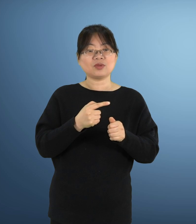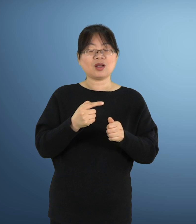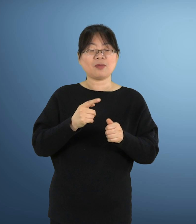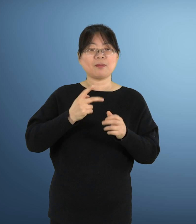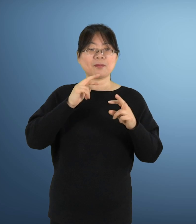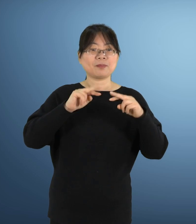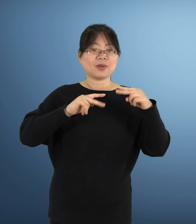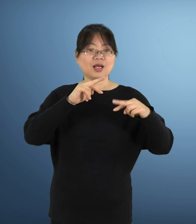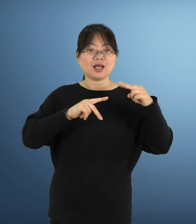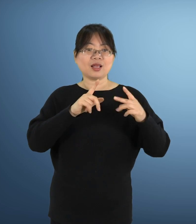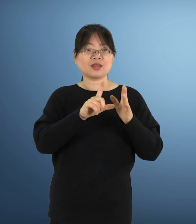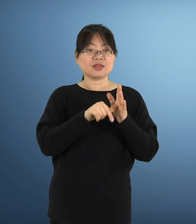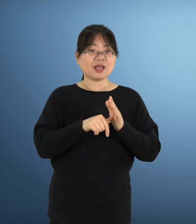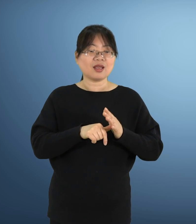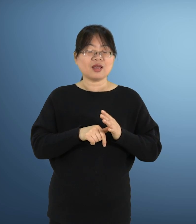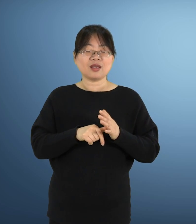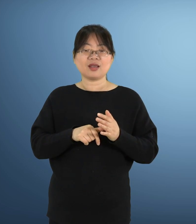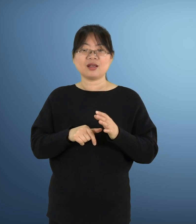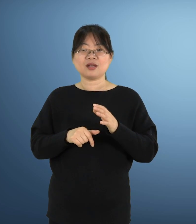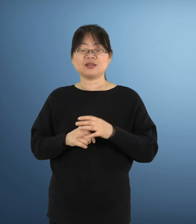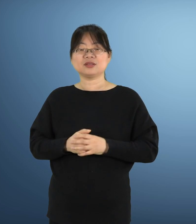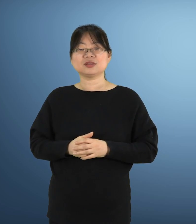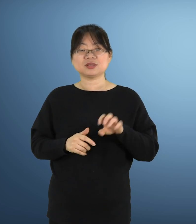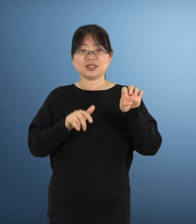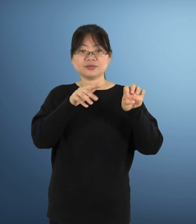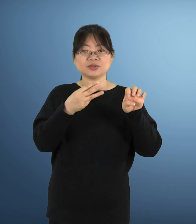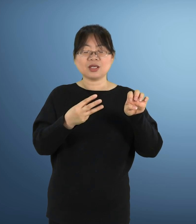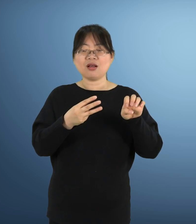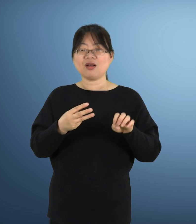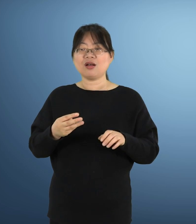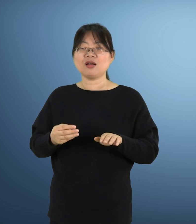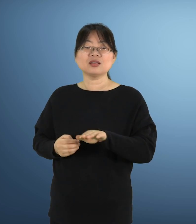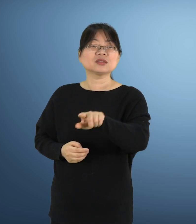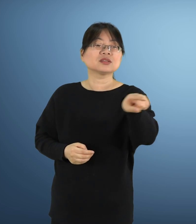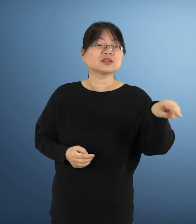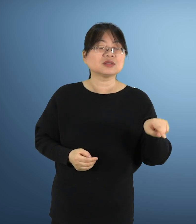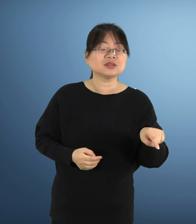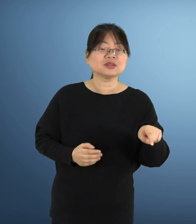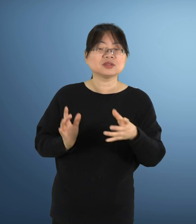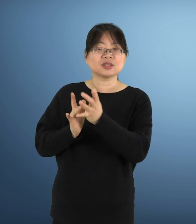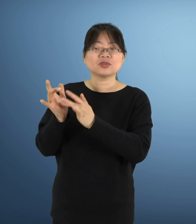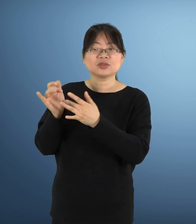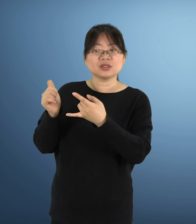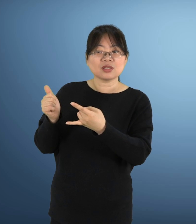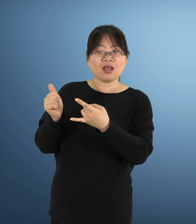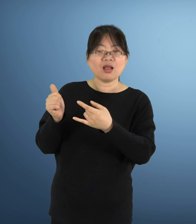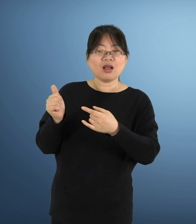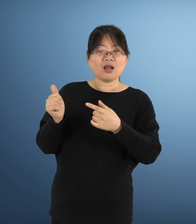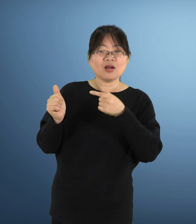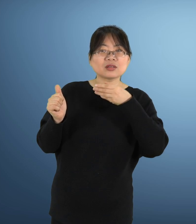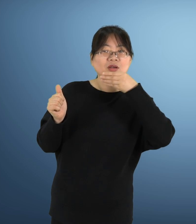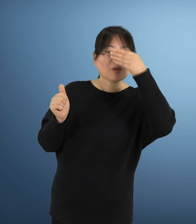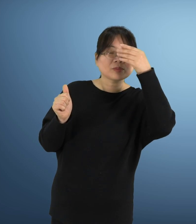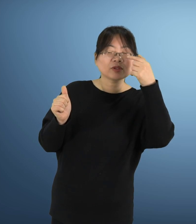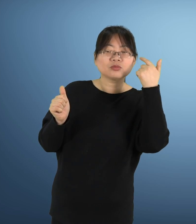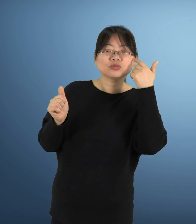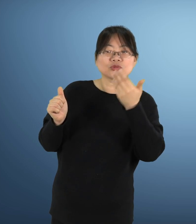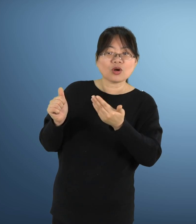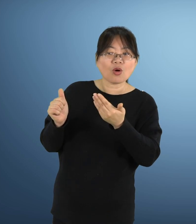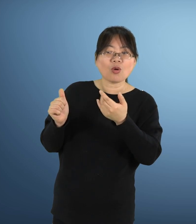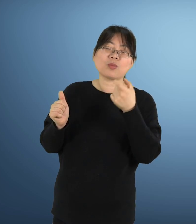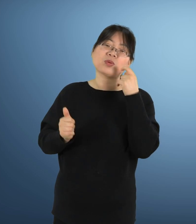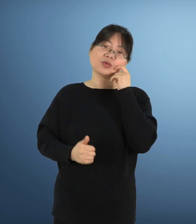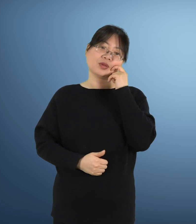같이 시작. 그들은 아무것도 감히 더 물을 수 없음이더라. 아무것도 감히 더 물을 수 없다는